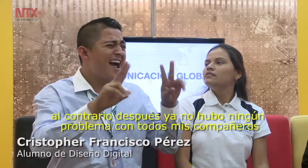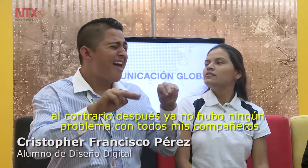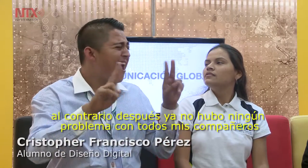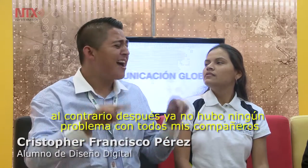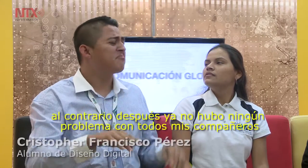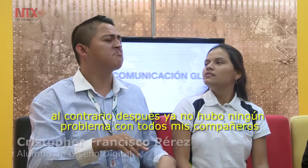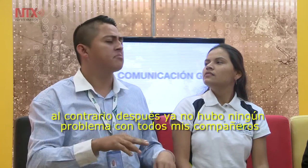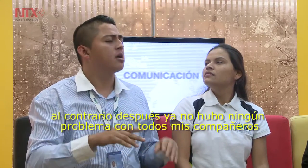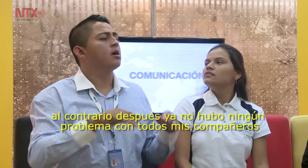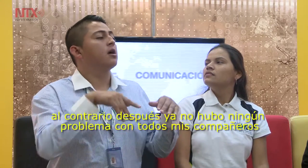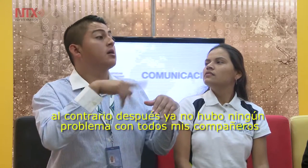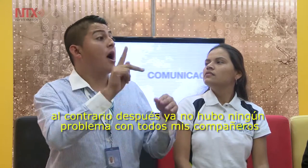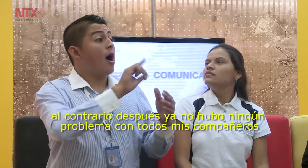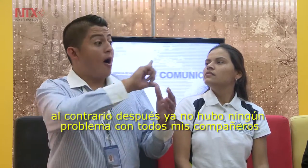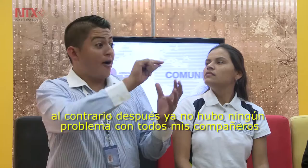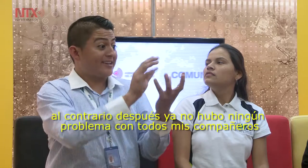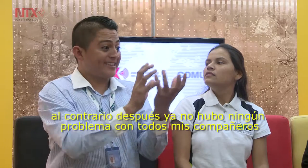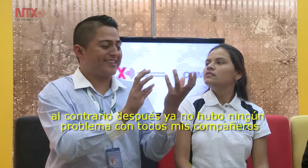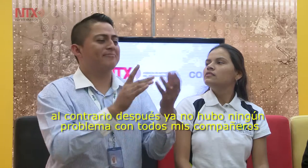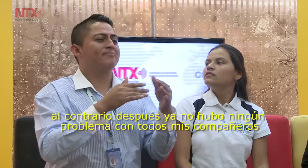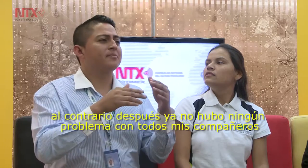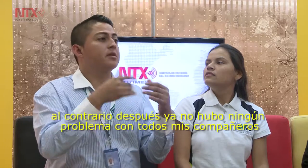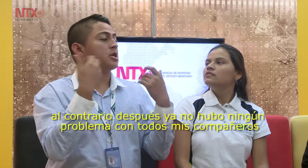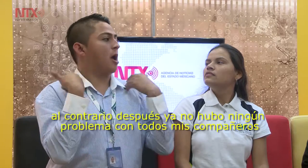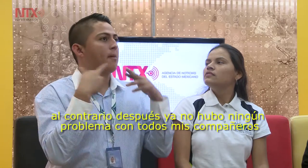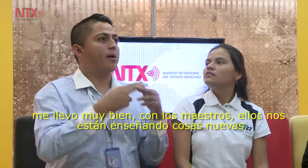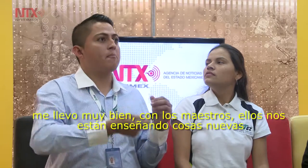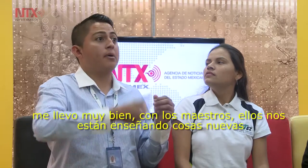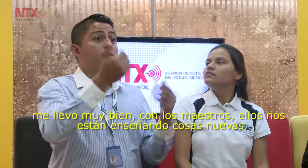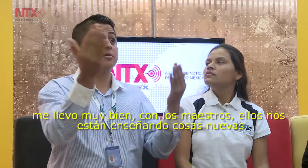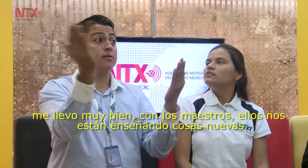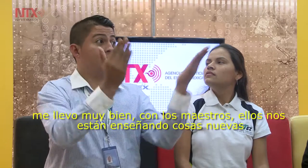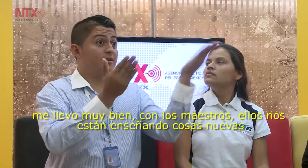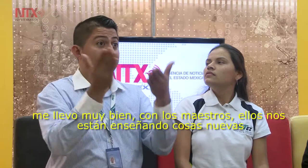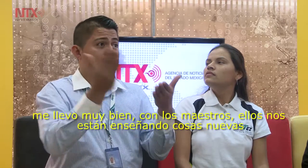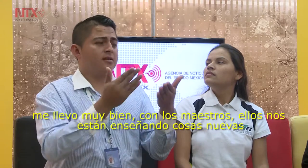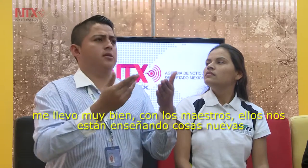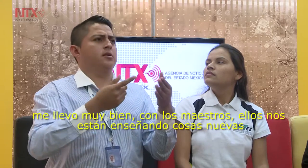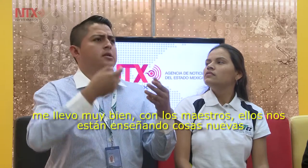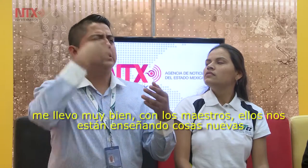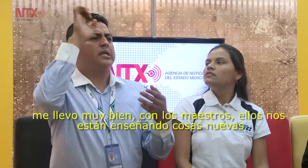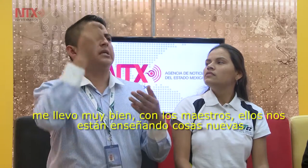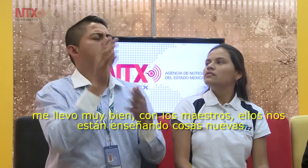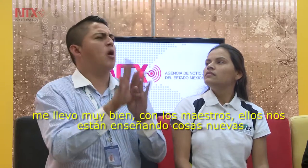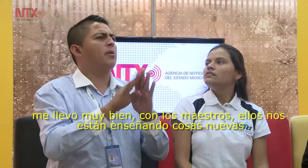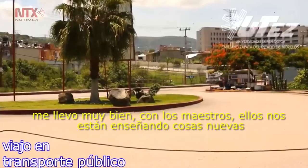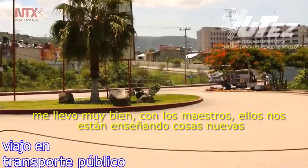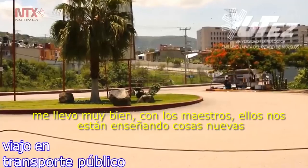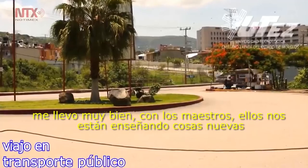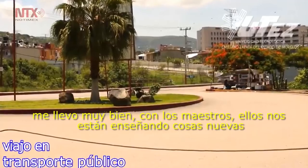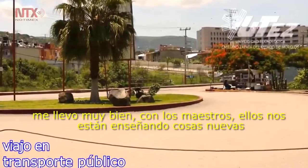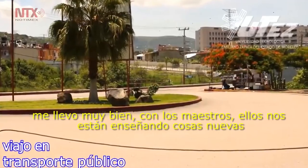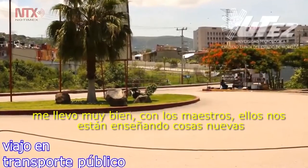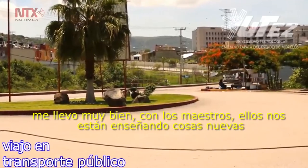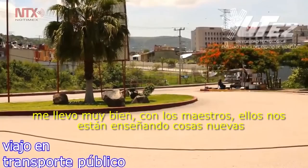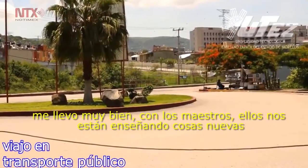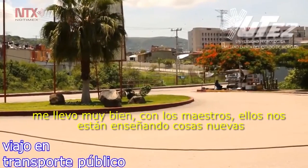de ahí ya no hubo ningún problema. Con todos mis compañeros me llevo muy bien, con los maestros. Ellos nos están